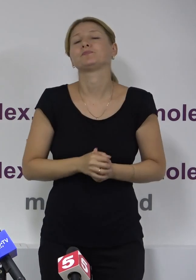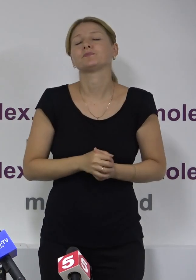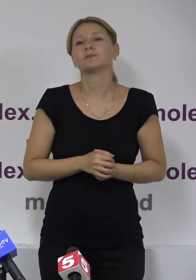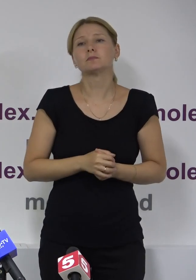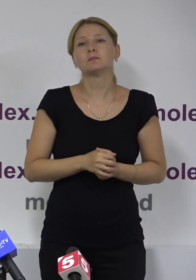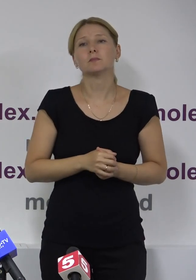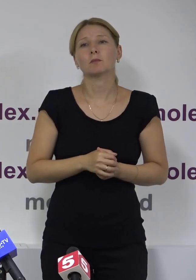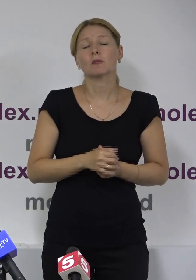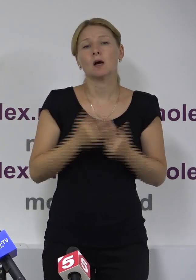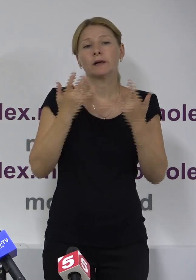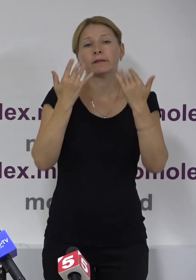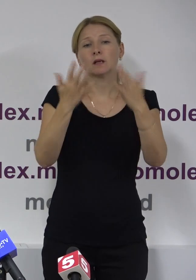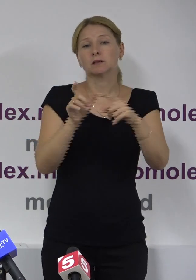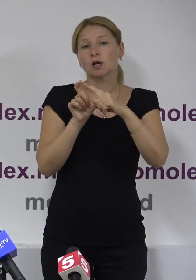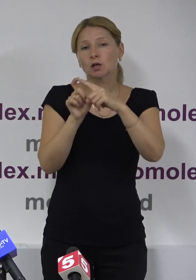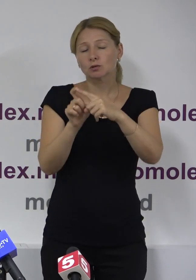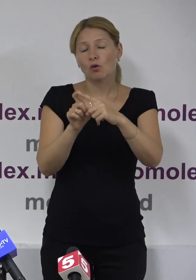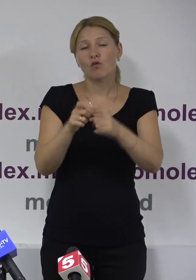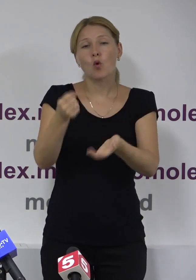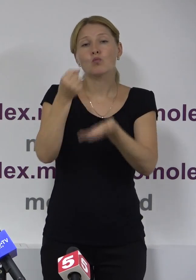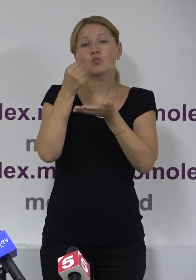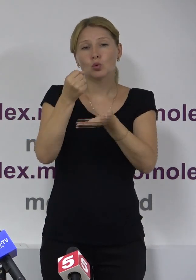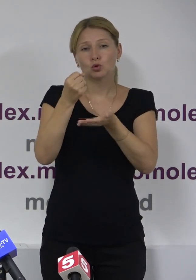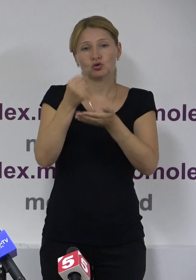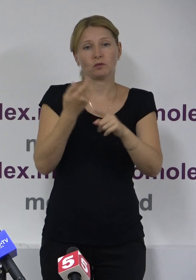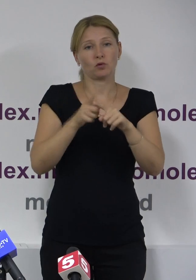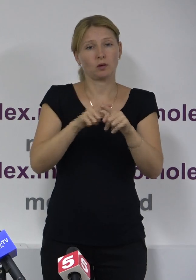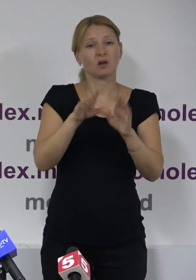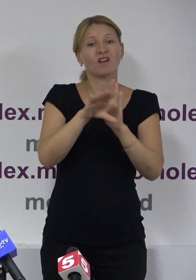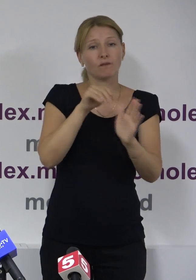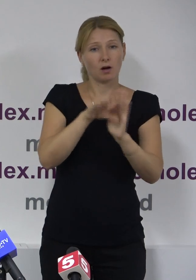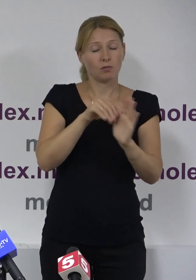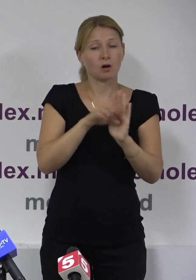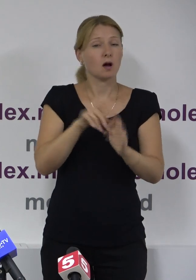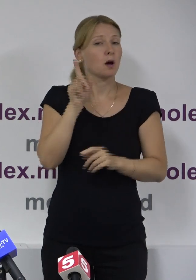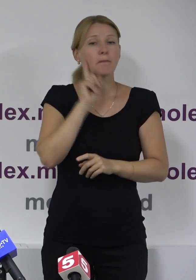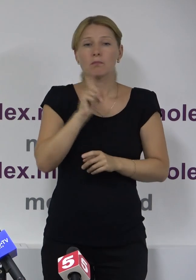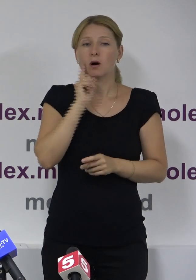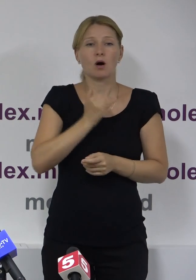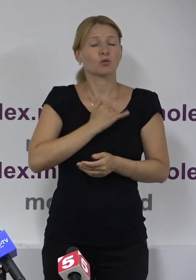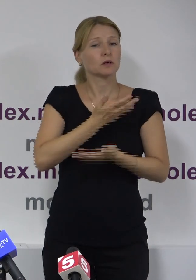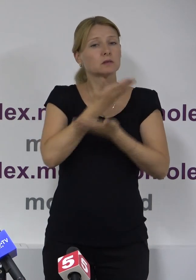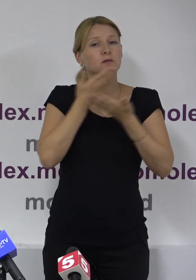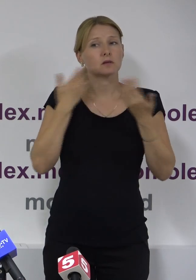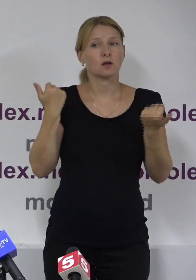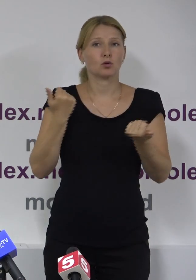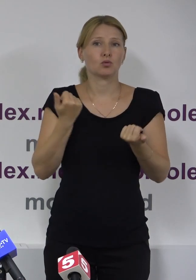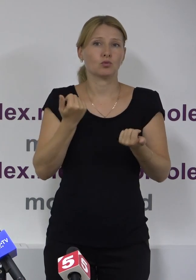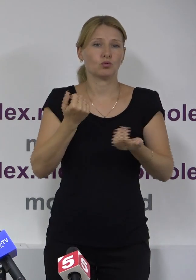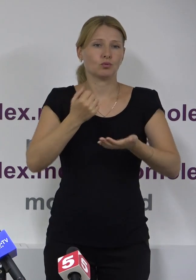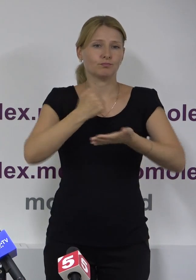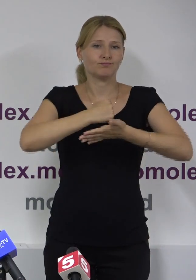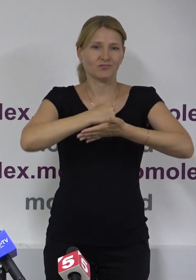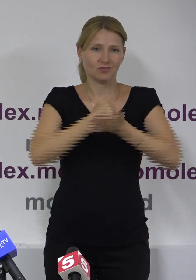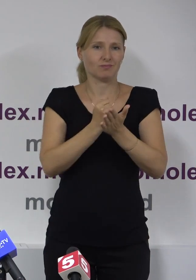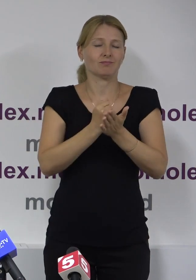Și câteva cuvinte despre bugetul pentru aceste alegeri. Nu avem la etapa dată constatări încă sau